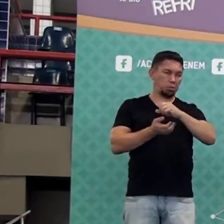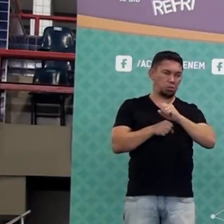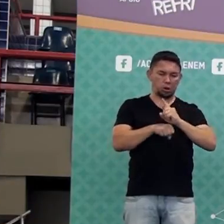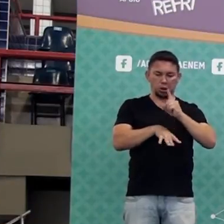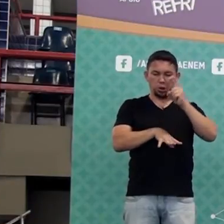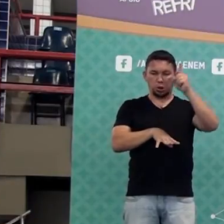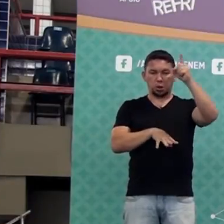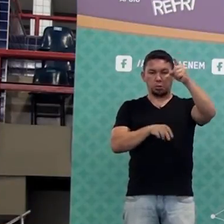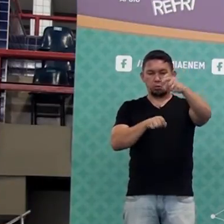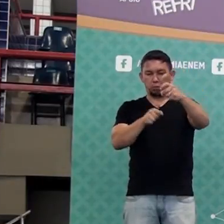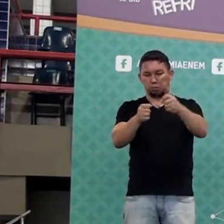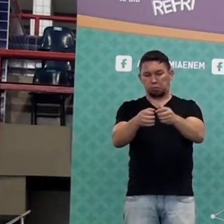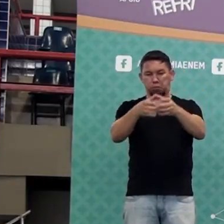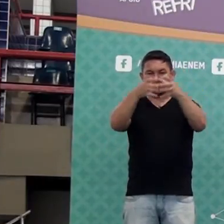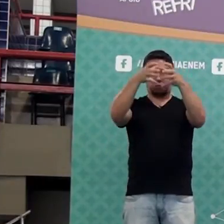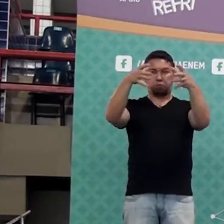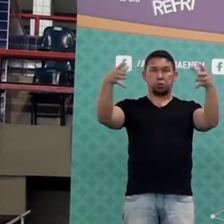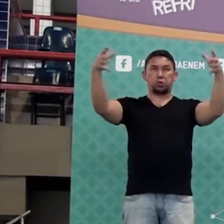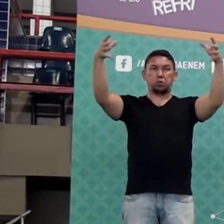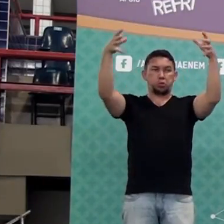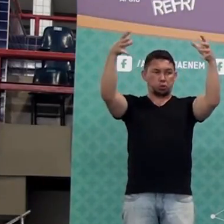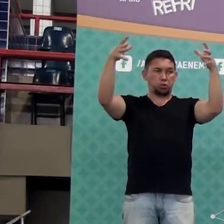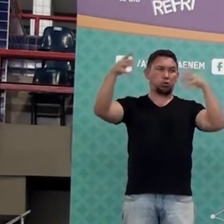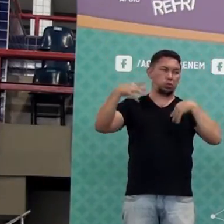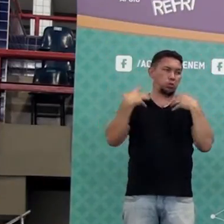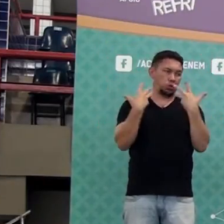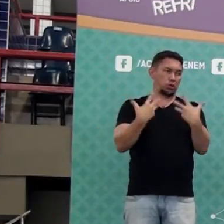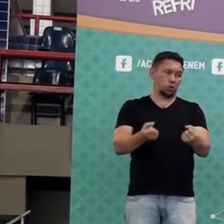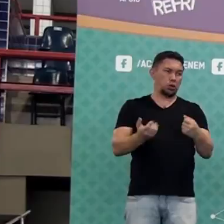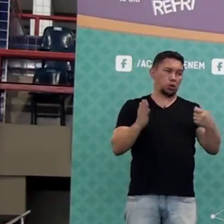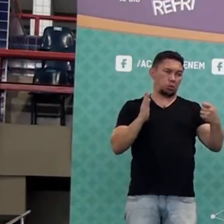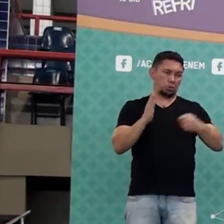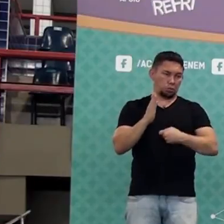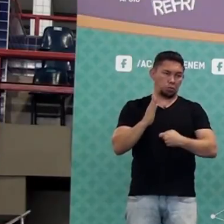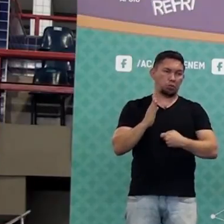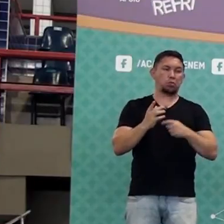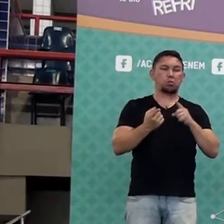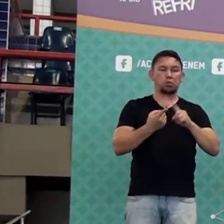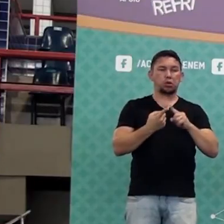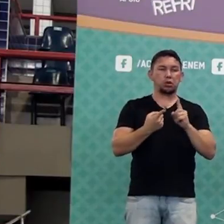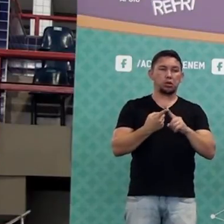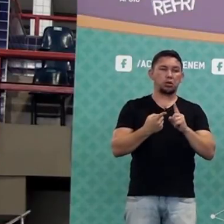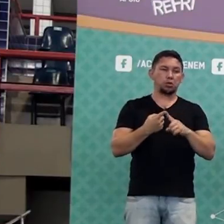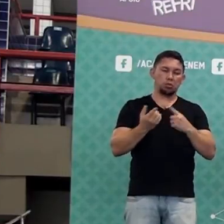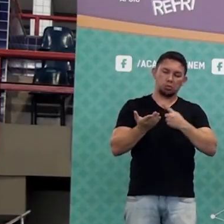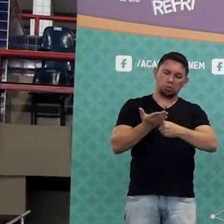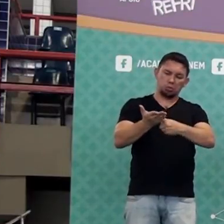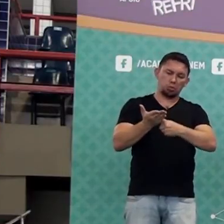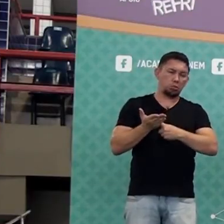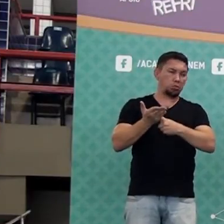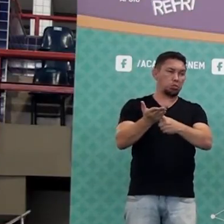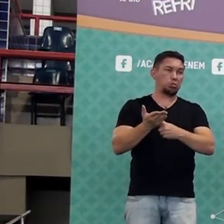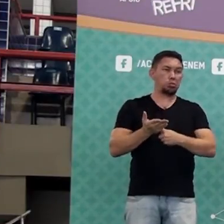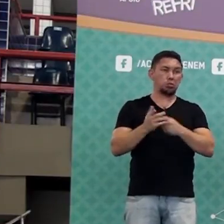porque cumpre o acordo que o Brasil aceitou assinar, e esse acordo foi feito, mas alguns países